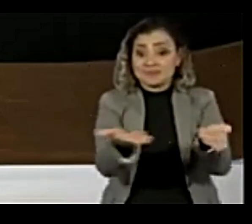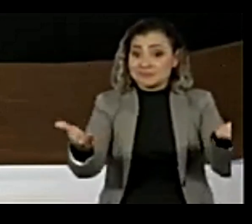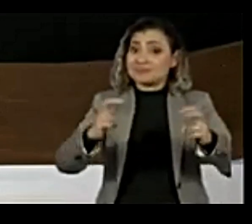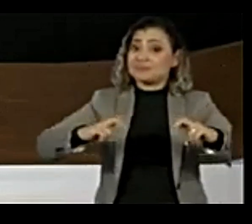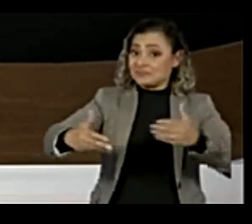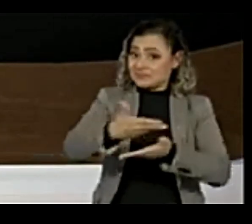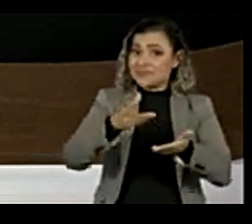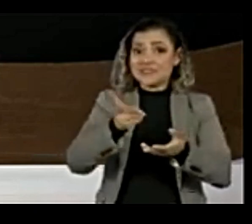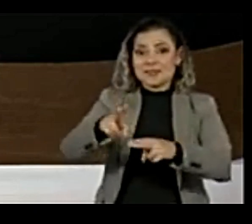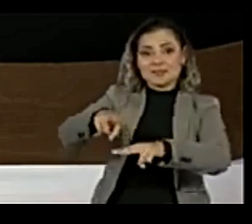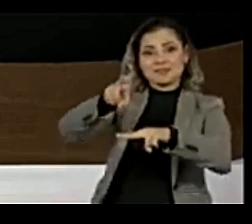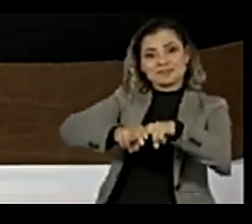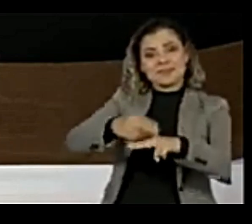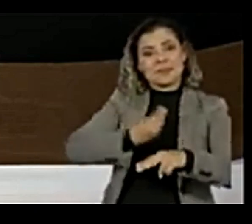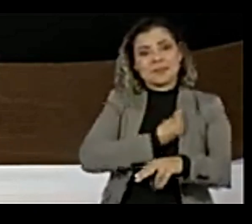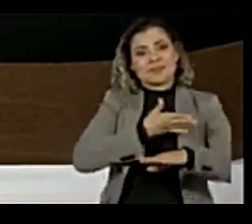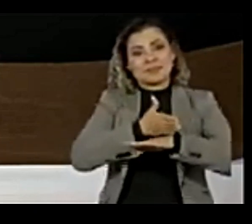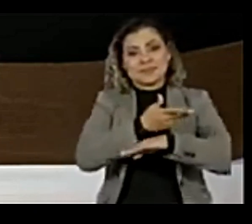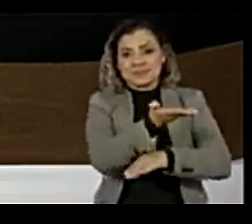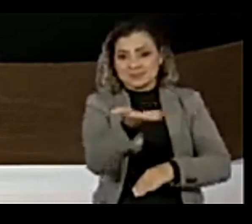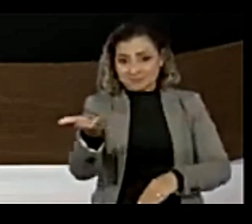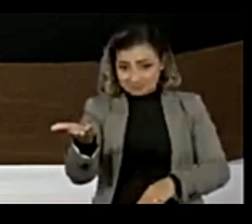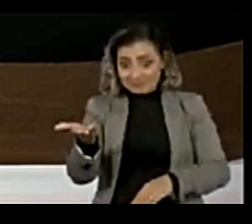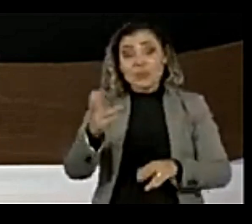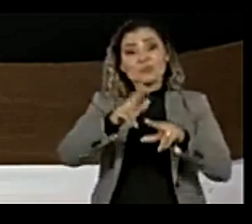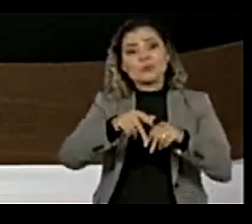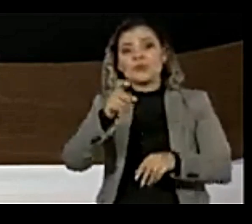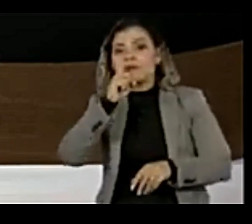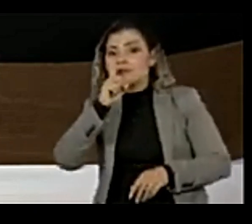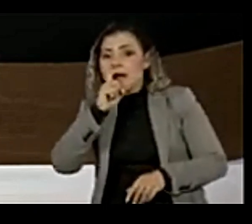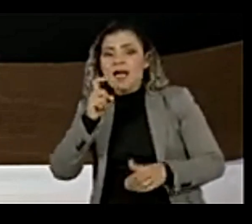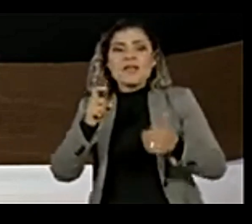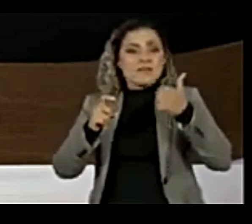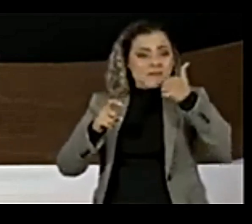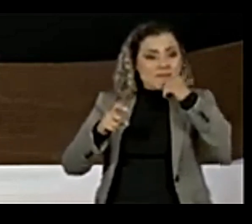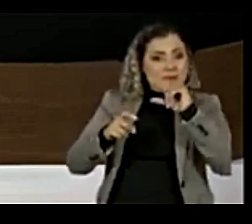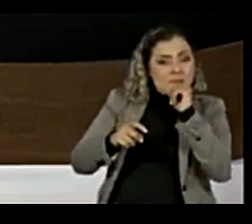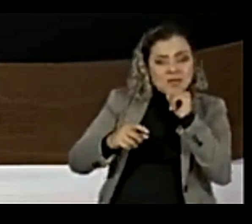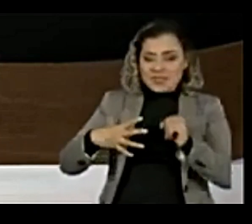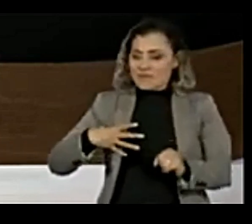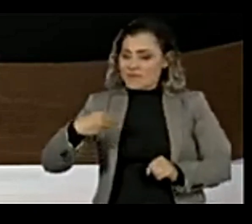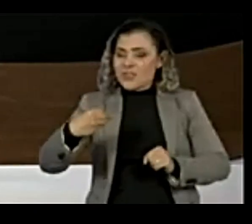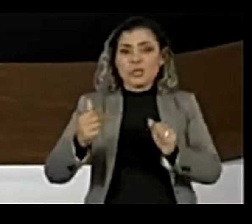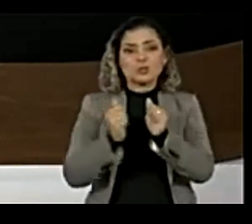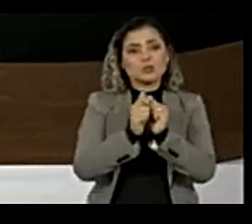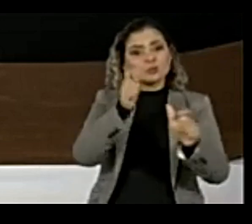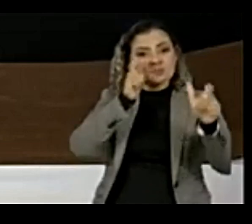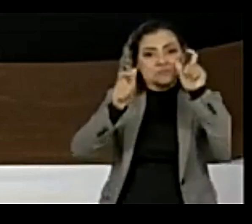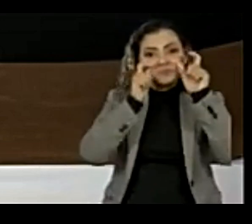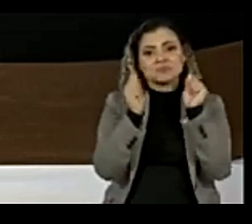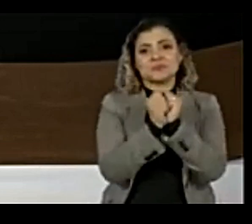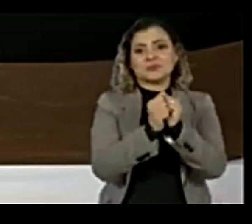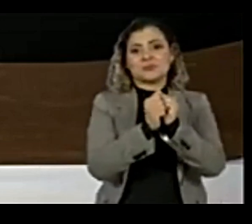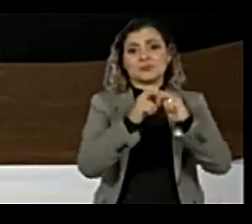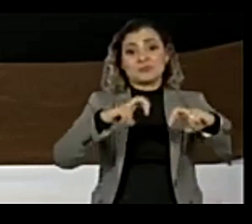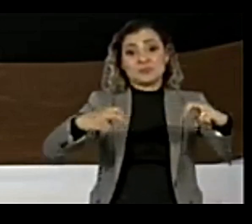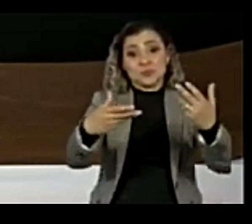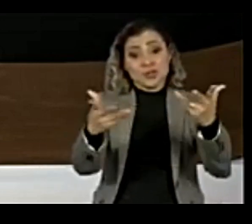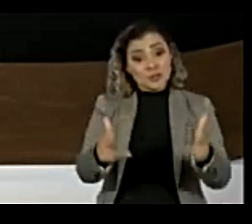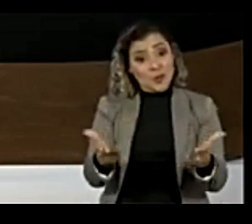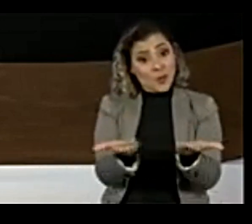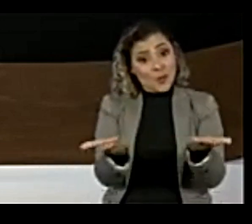centro da roda, com a sua participação. Queremos pais e filhos assistindo ao programa juntos, sempre que possível, como aconteceu